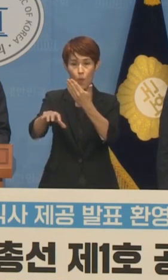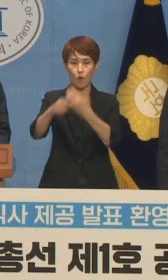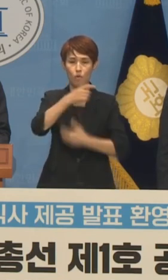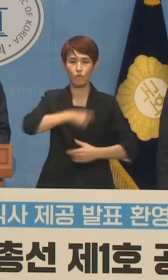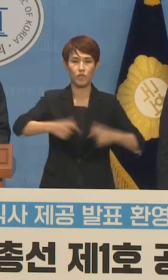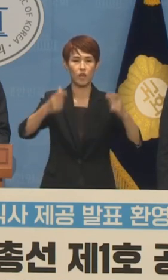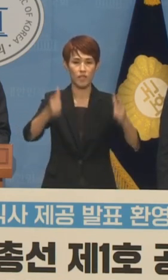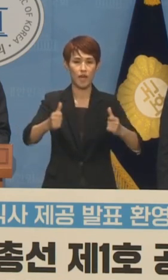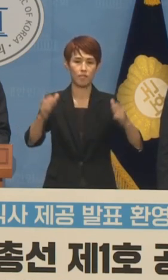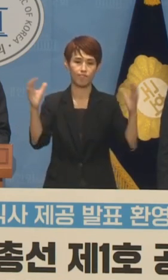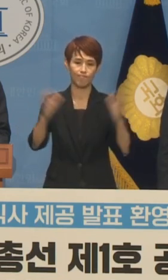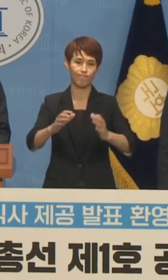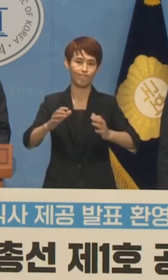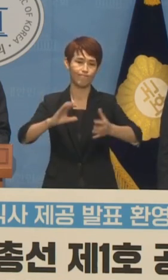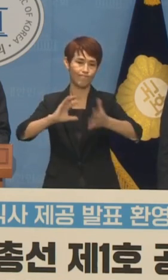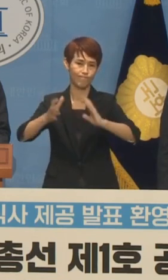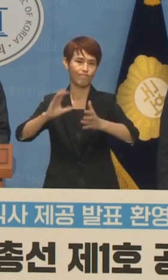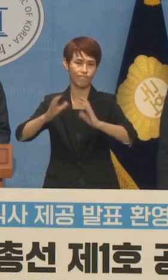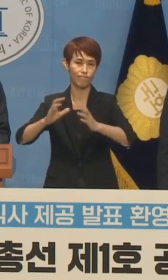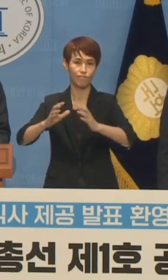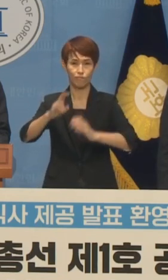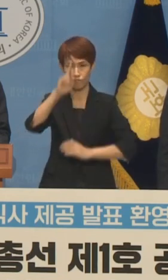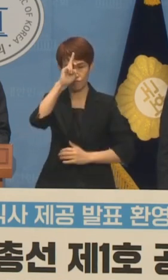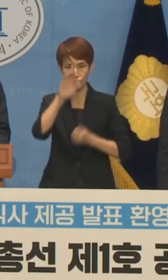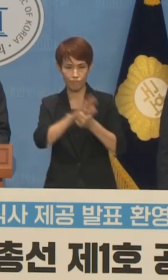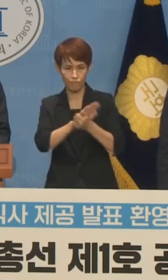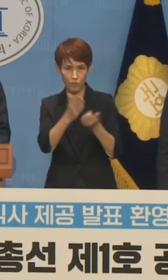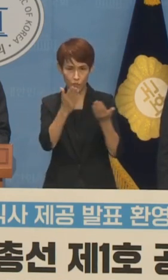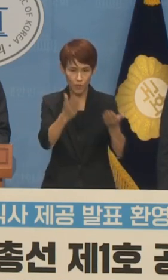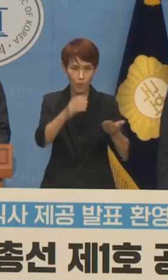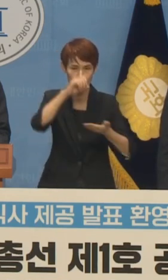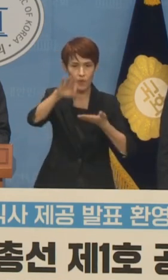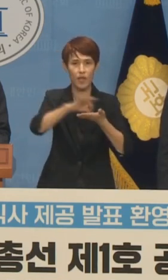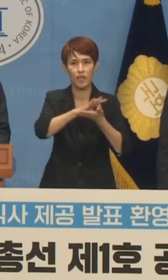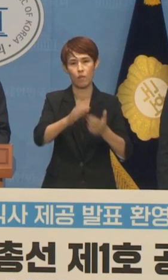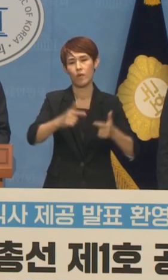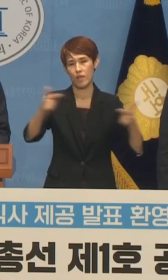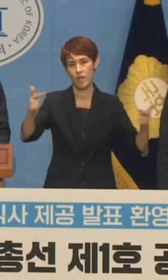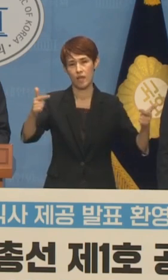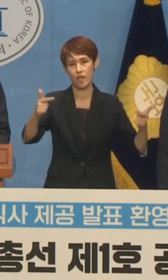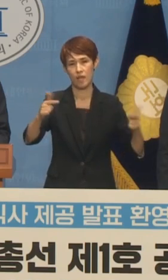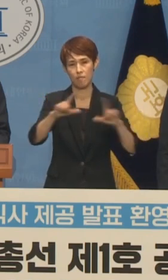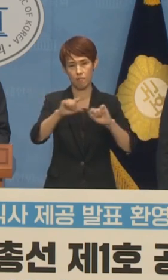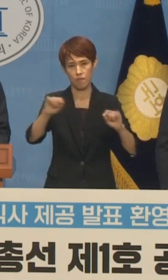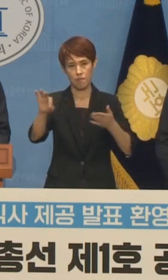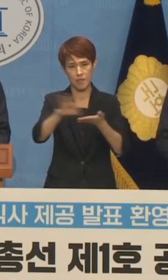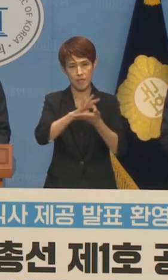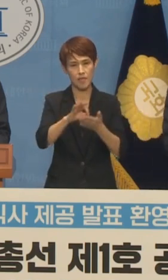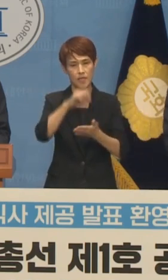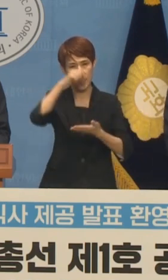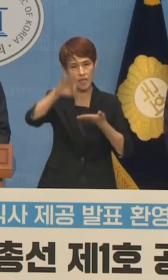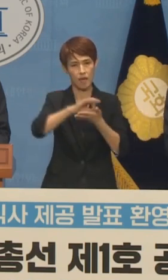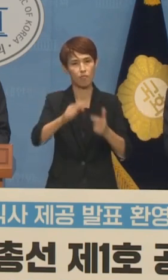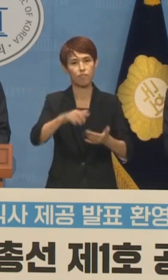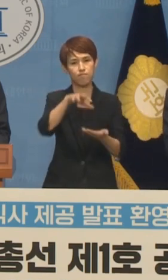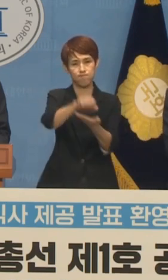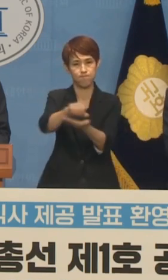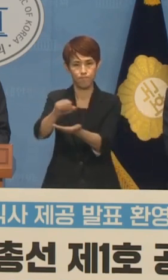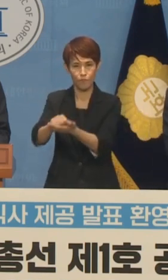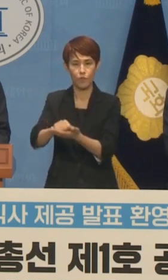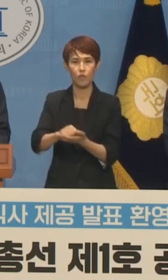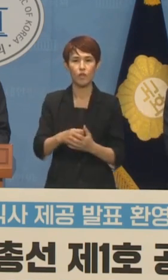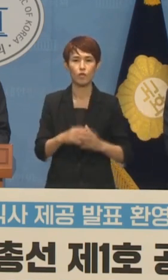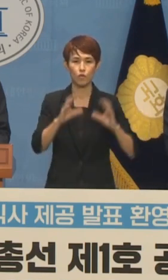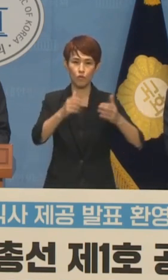구청장이 간담회를 개최하고 중식 도우미 예산 확대, 부식비 등 예산 확보, 국회의 관련법